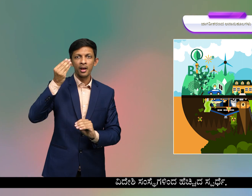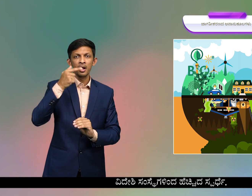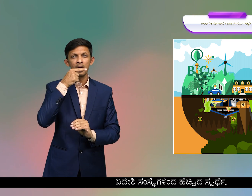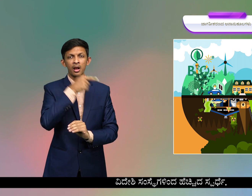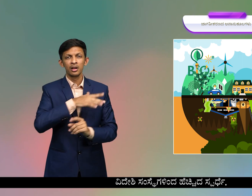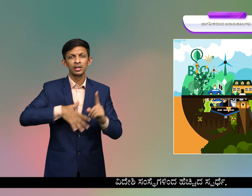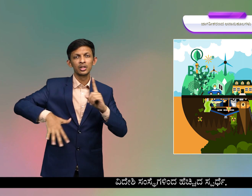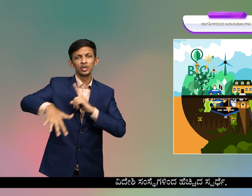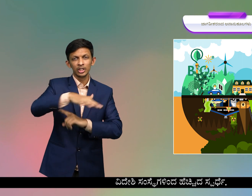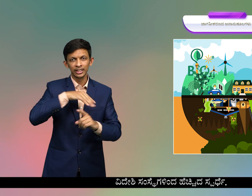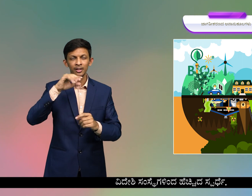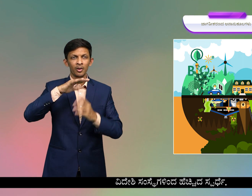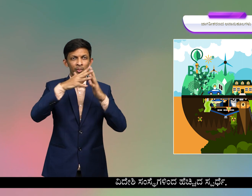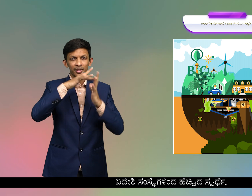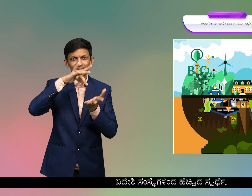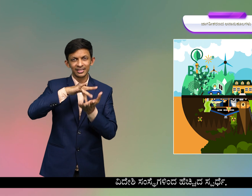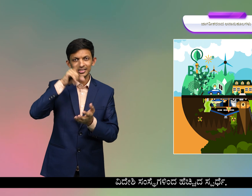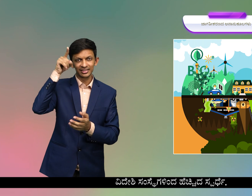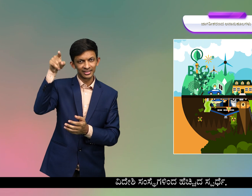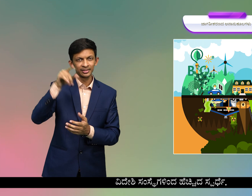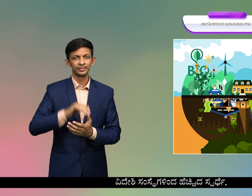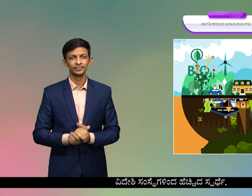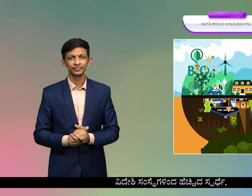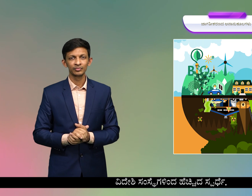ವಿದೇಶಿ ಸಂಸ್ಥೆಗಳಿಂದ ಹೆಚ್ಚಿದ ಸ್ಪರ್ಧೆ,